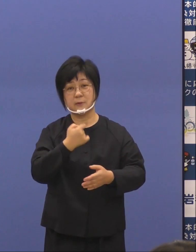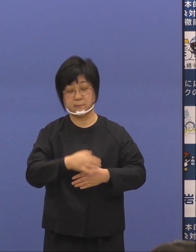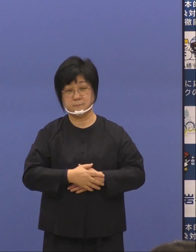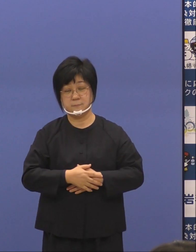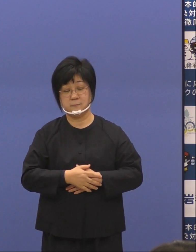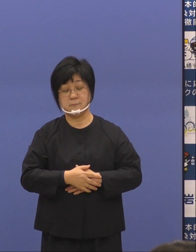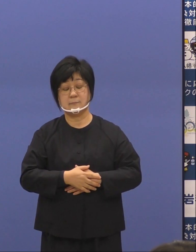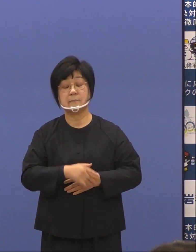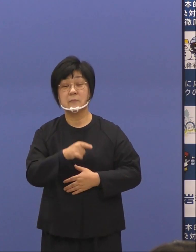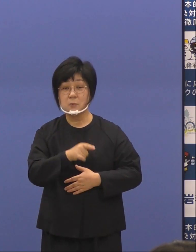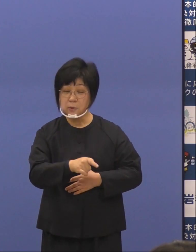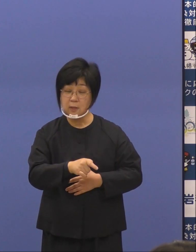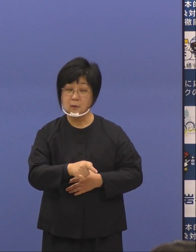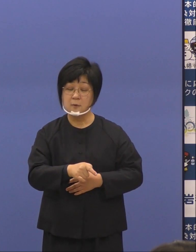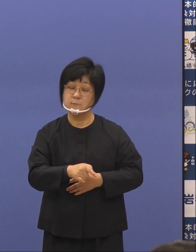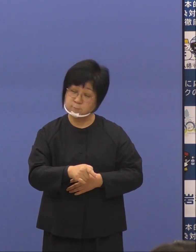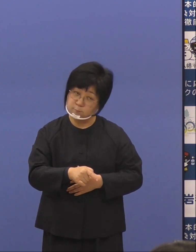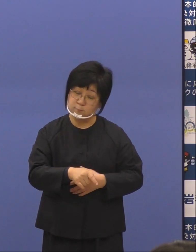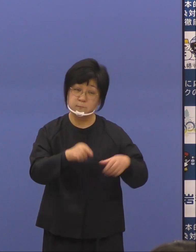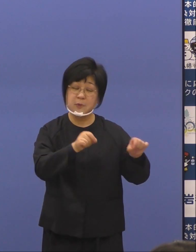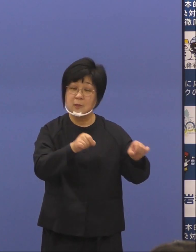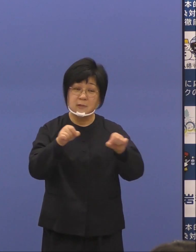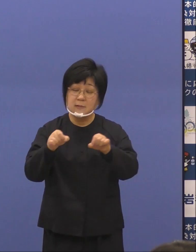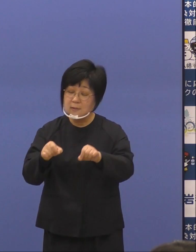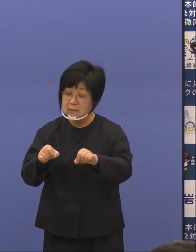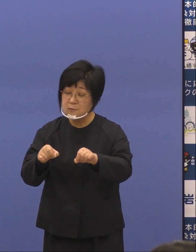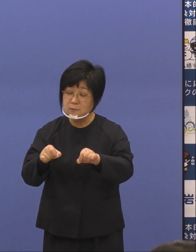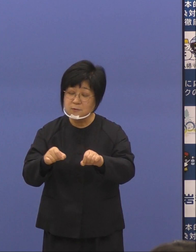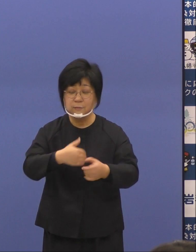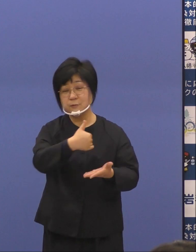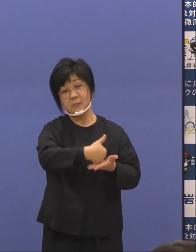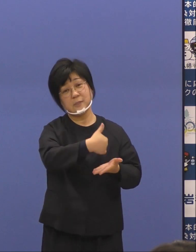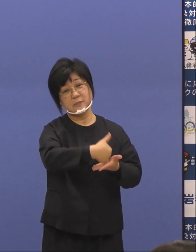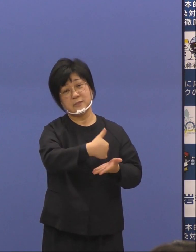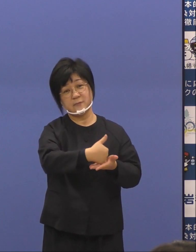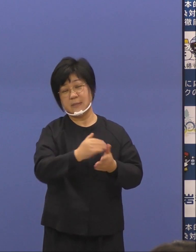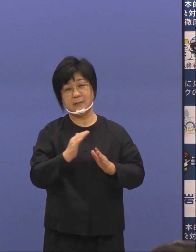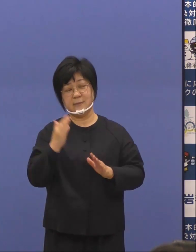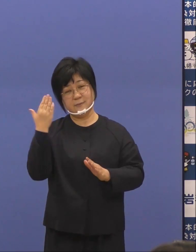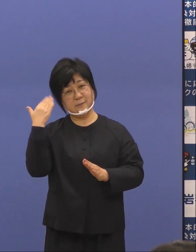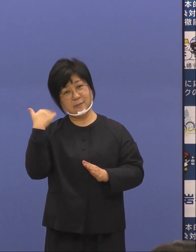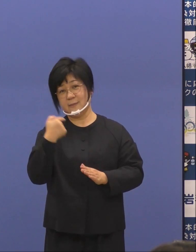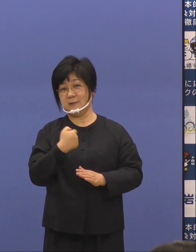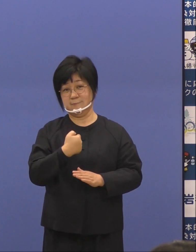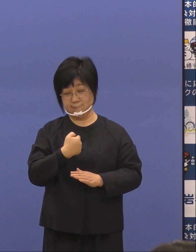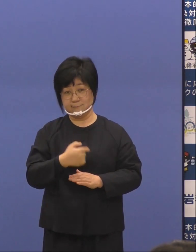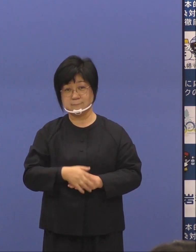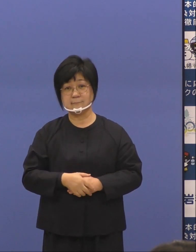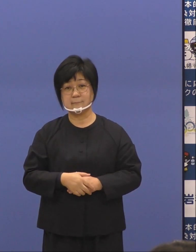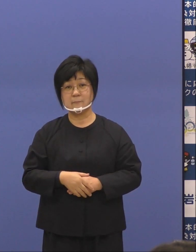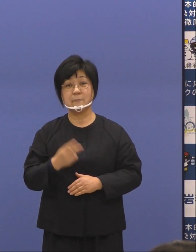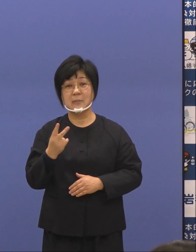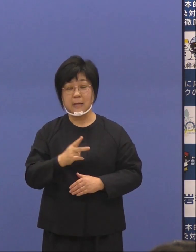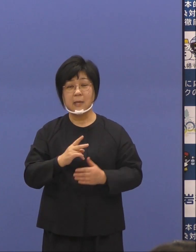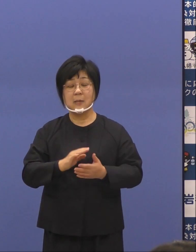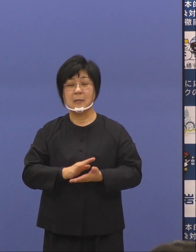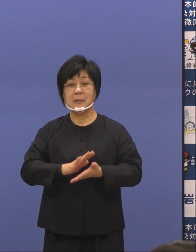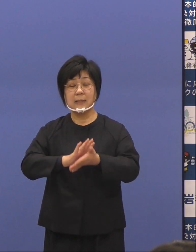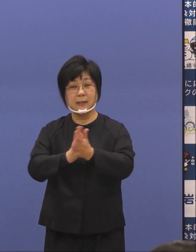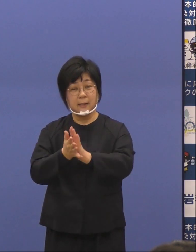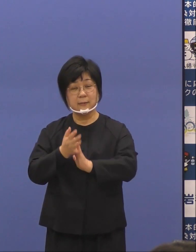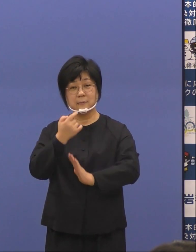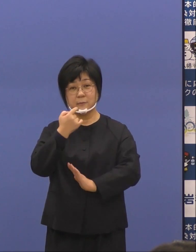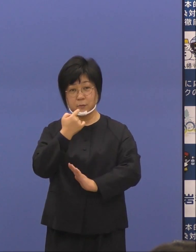その中で特に移転とかいう話は聞いておりません。また県としてはそういう前